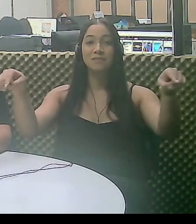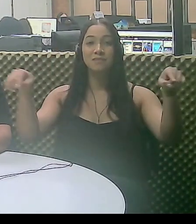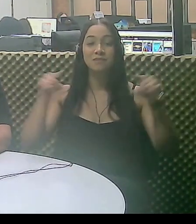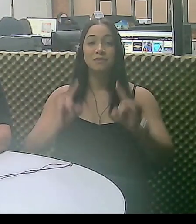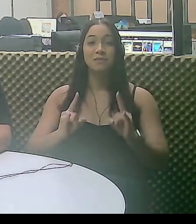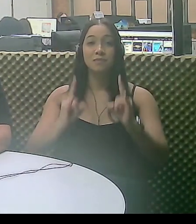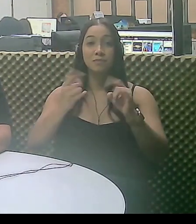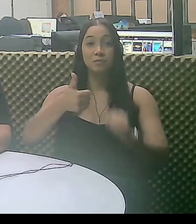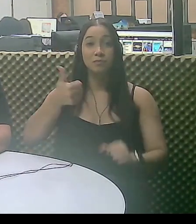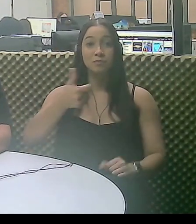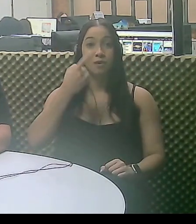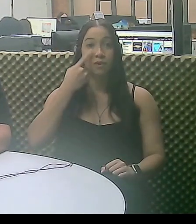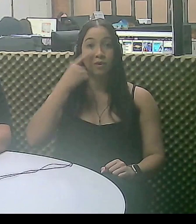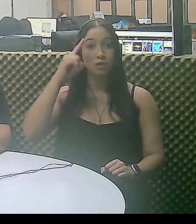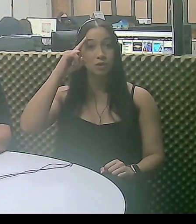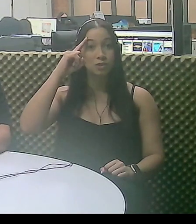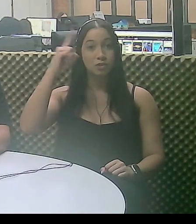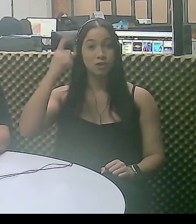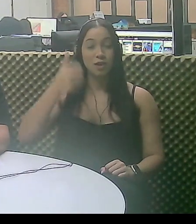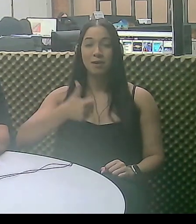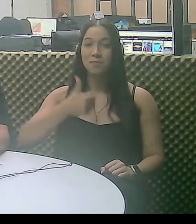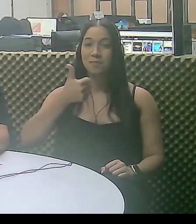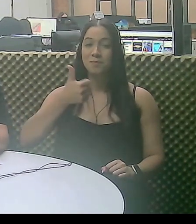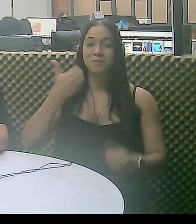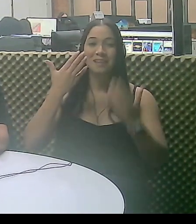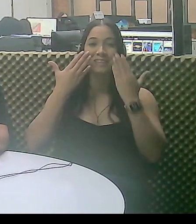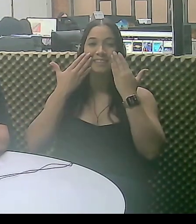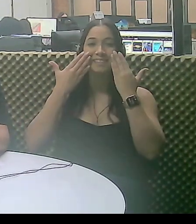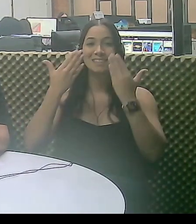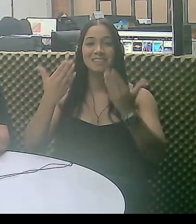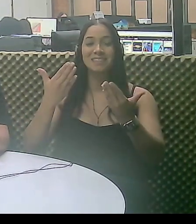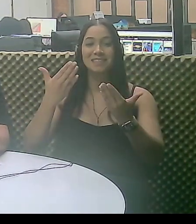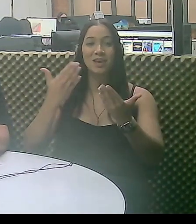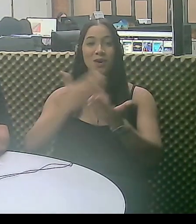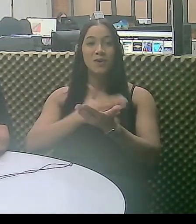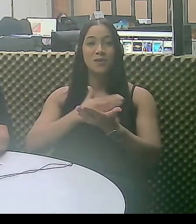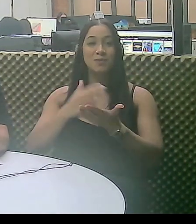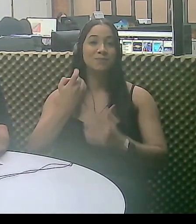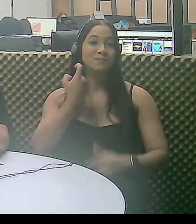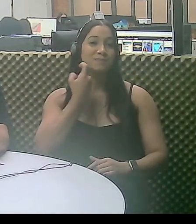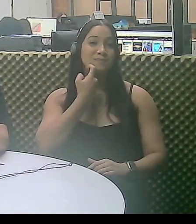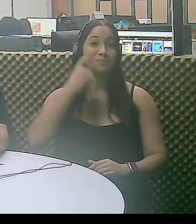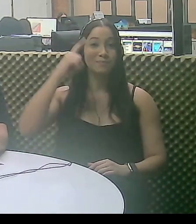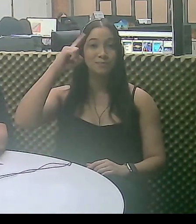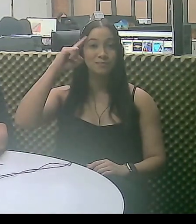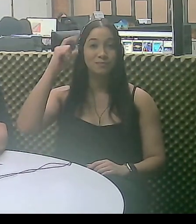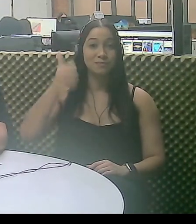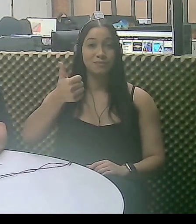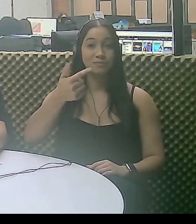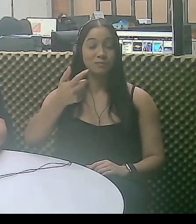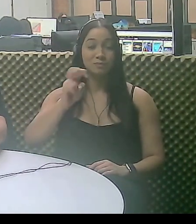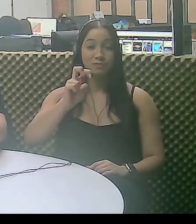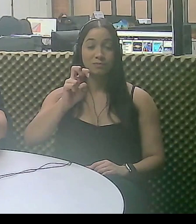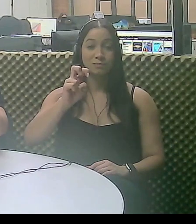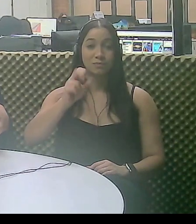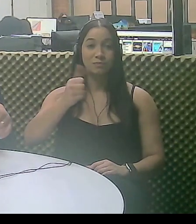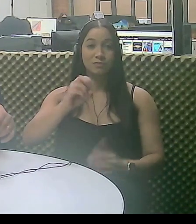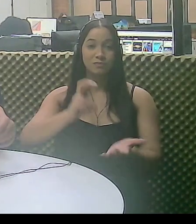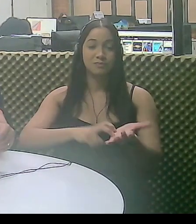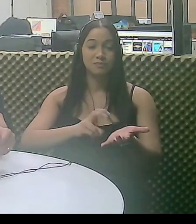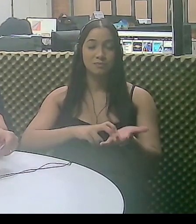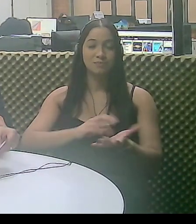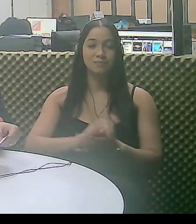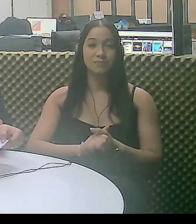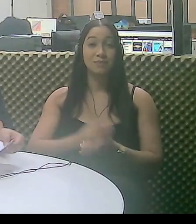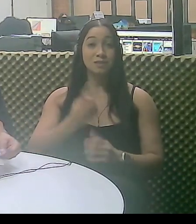1. Anote as datas. O primeiro concerto será nesta sexta-feira, dia 15, às 10 da manhã. A